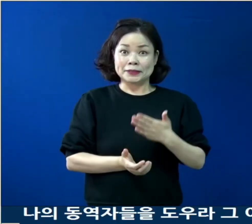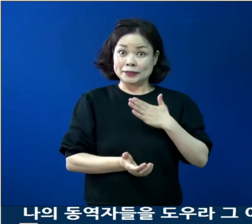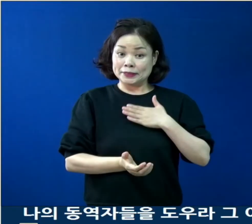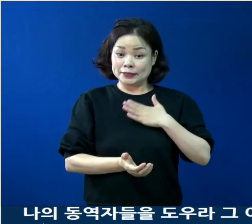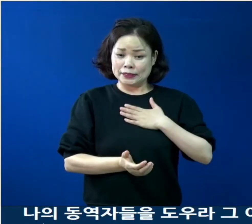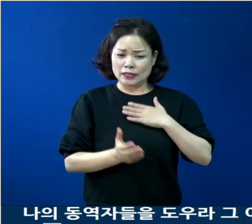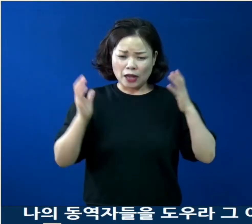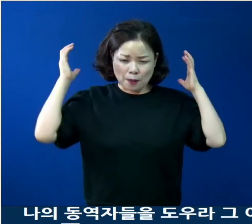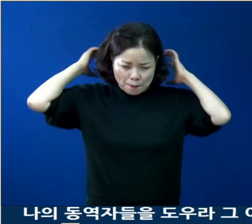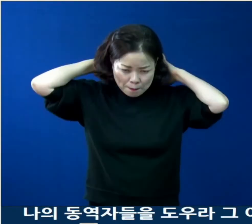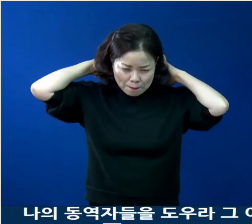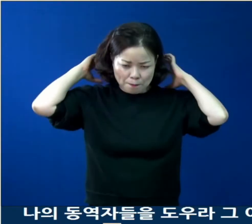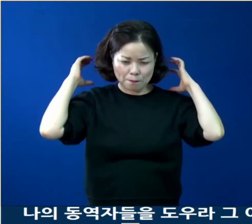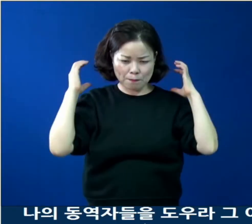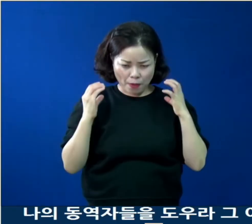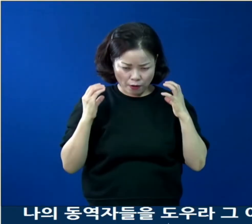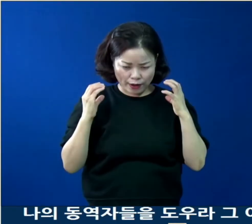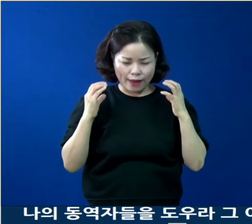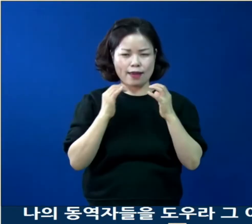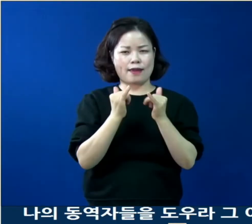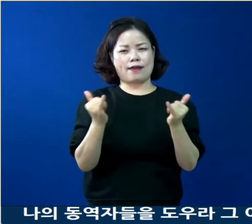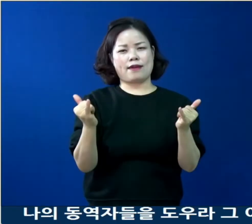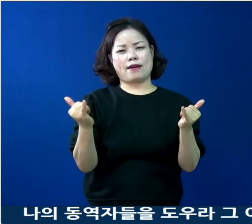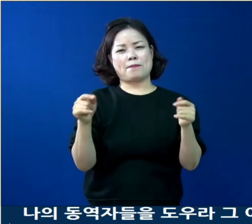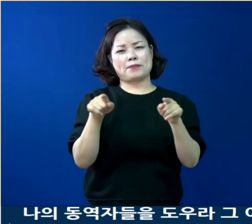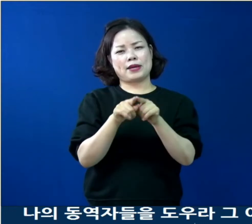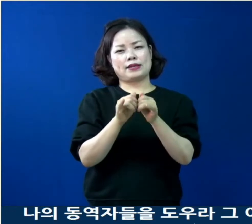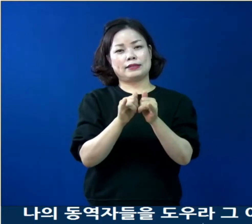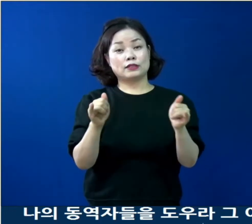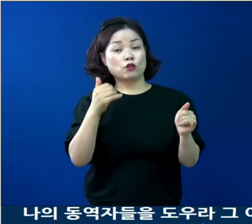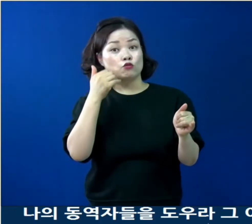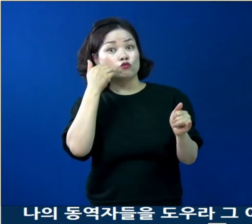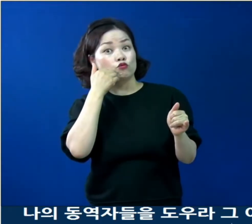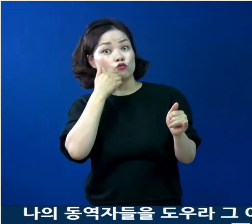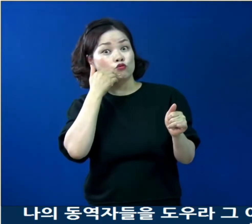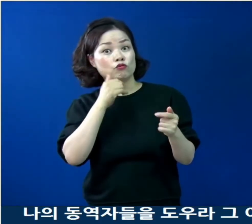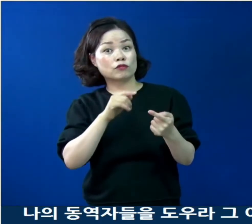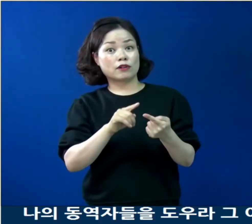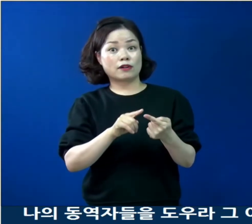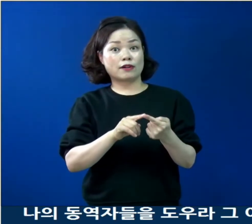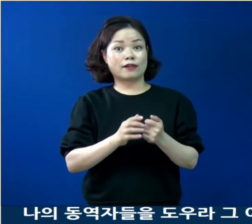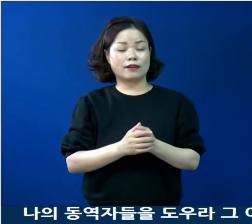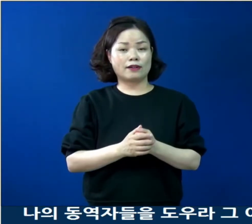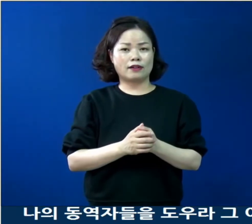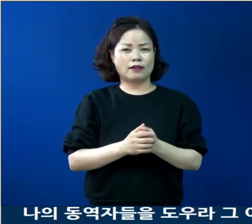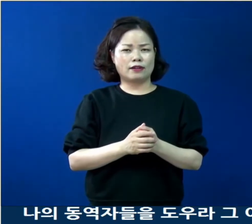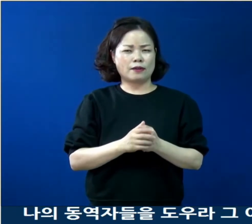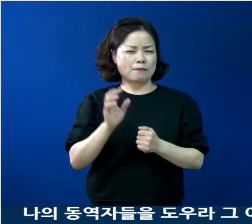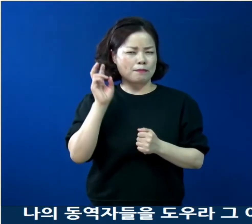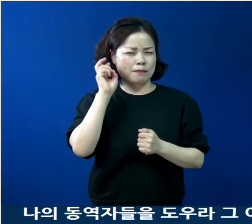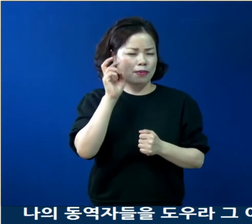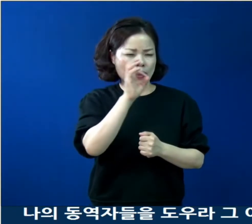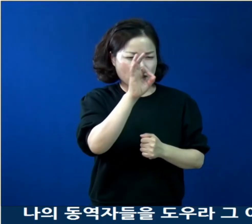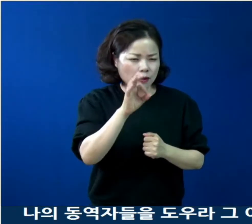나와 멍에를 같이 한 자, 이 사람이 누군지를 추적해 보면요,